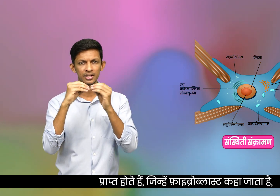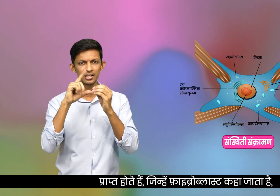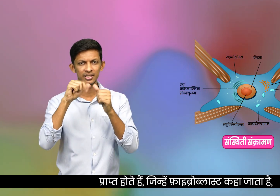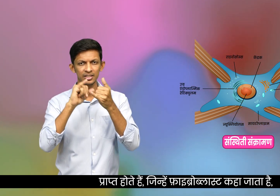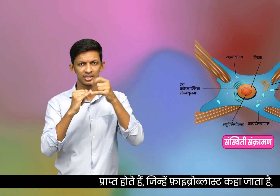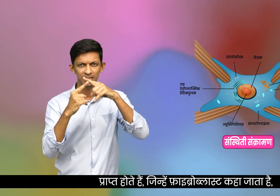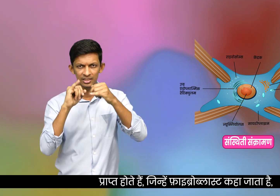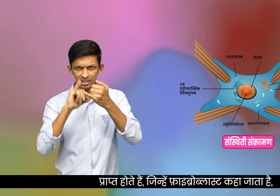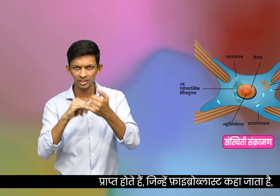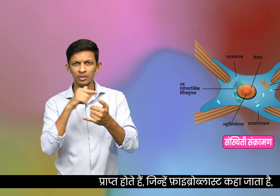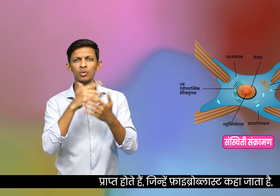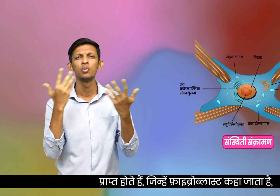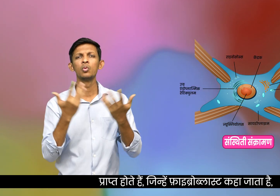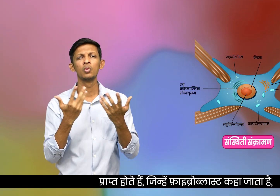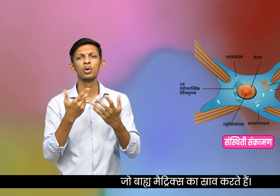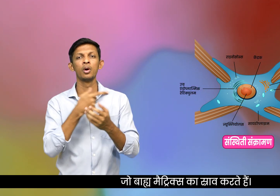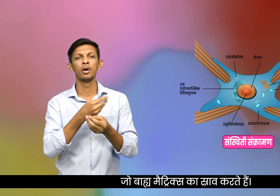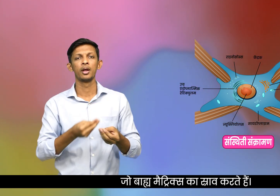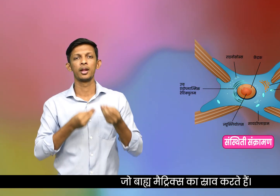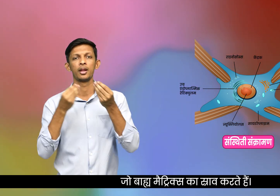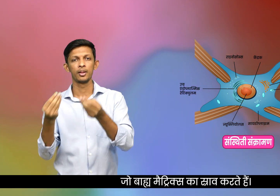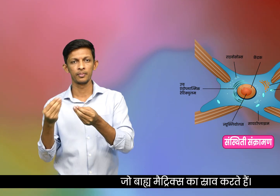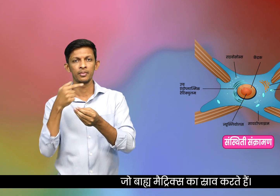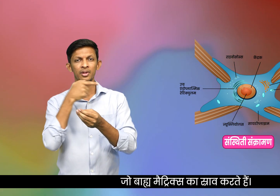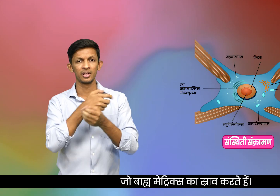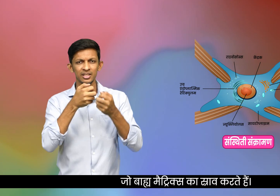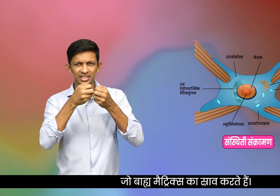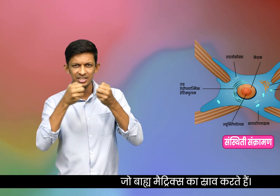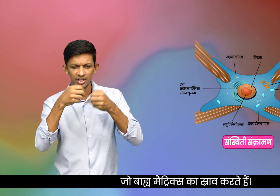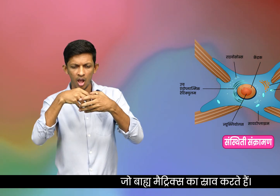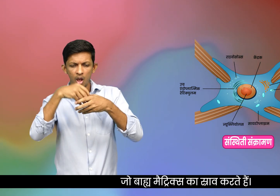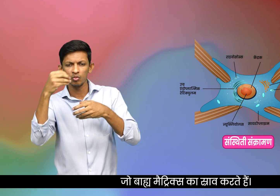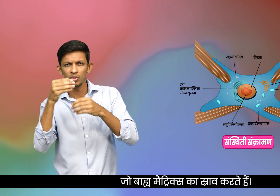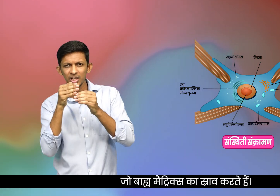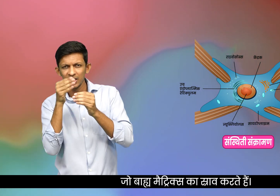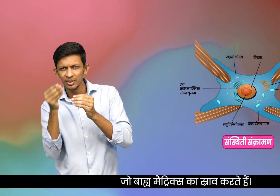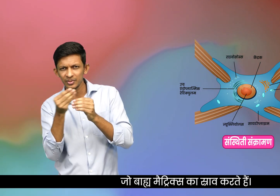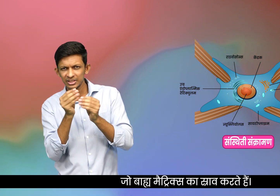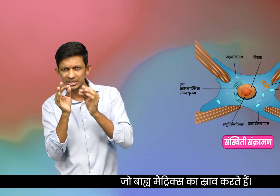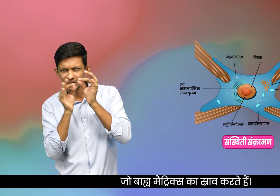फाइब्रोब्लास्ट कहा जाता है, जो भ्रम्य मैट्रिक का स्राव करते हैं।